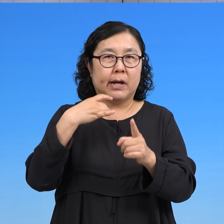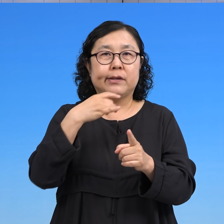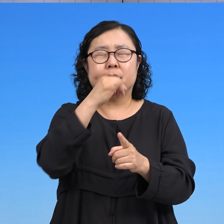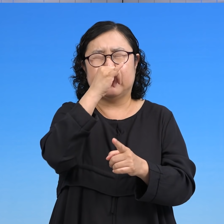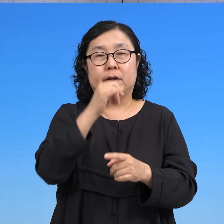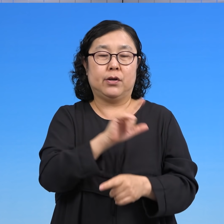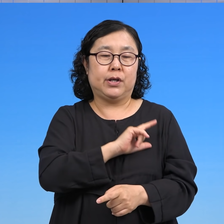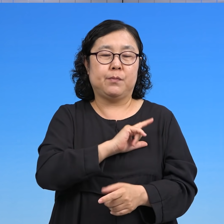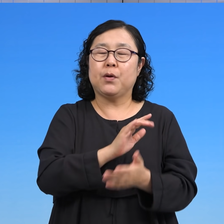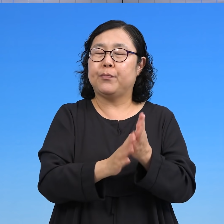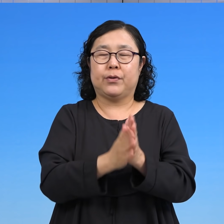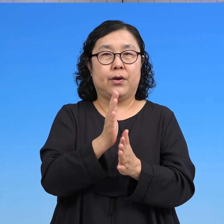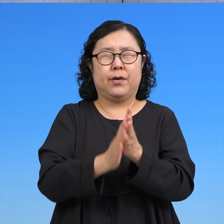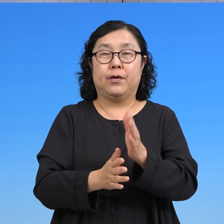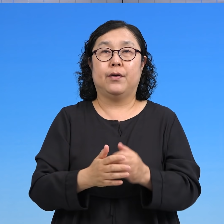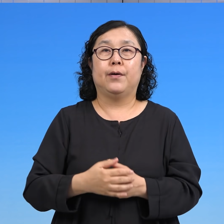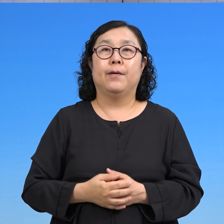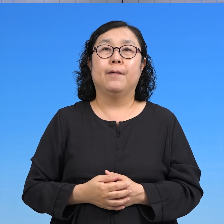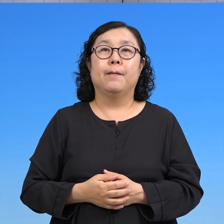70위권에도 이름이 없더라는 거예요.